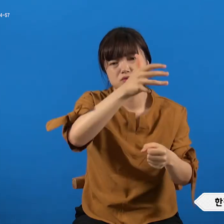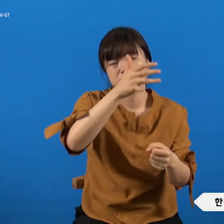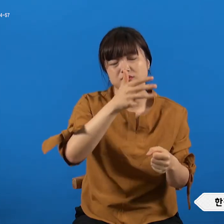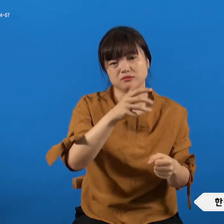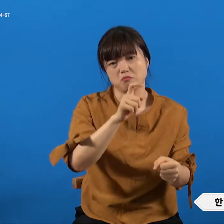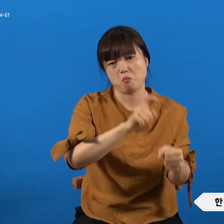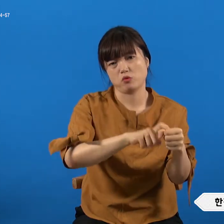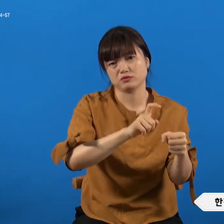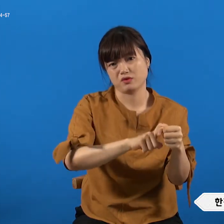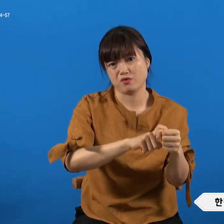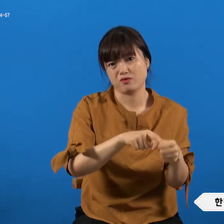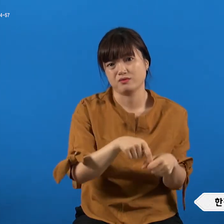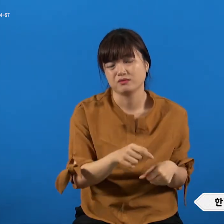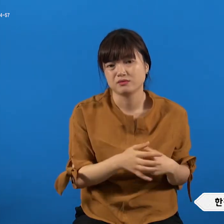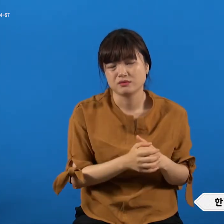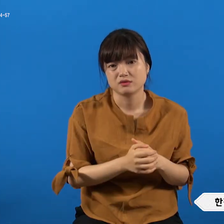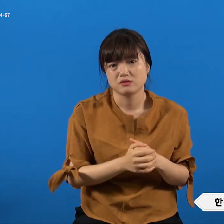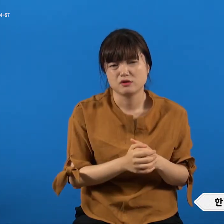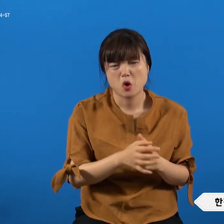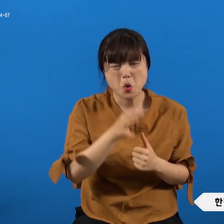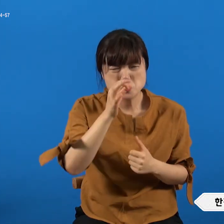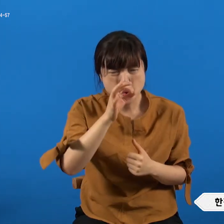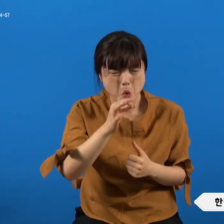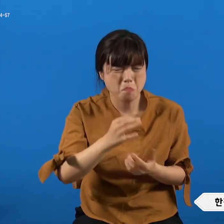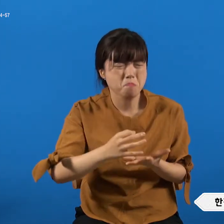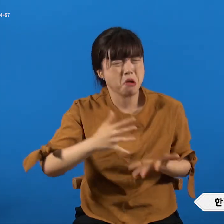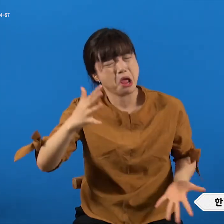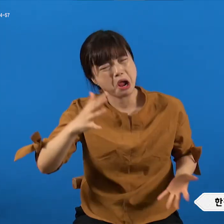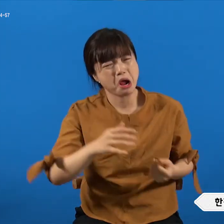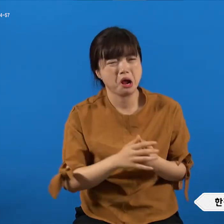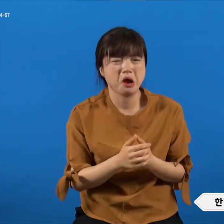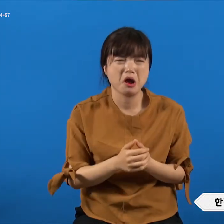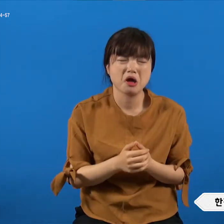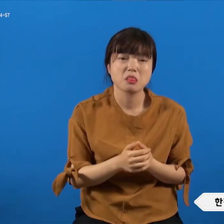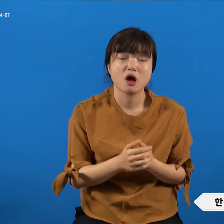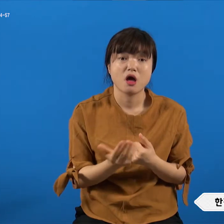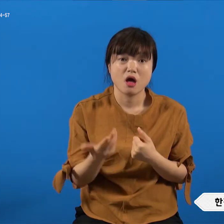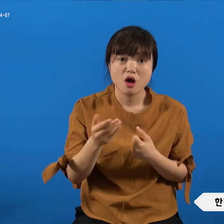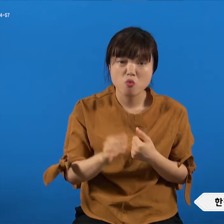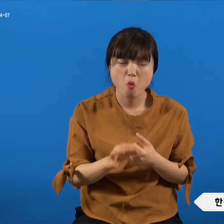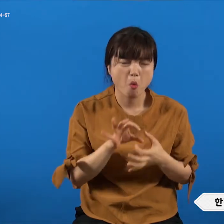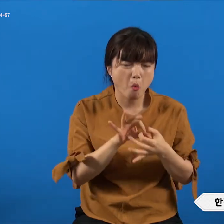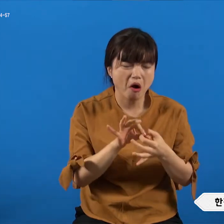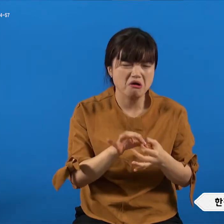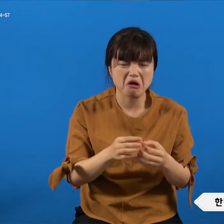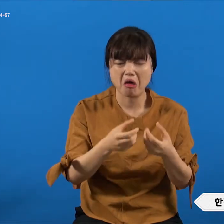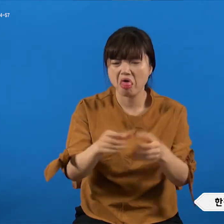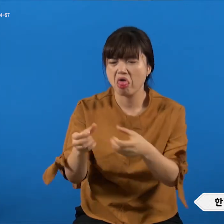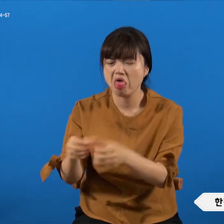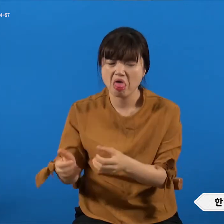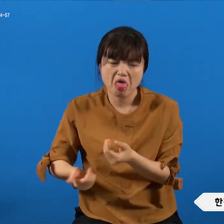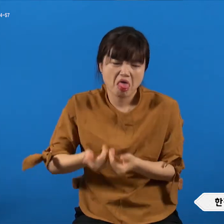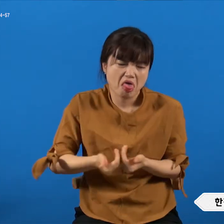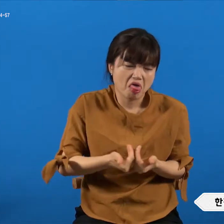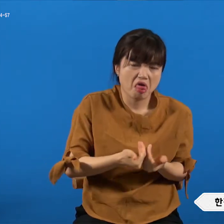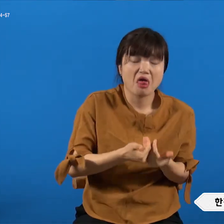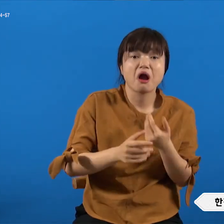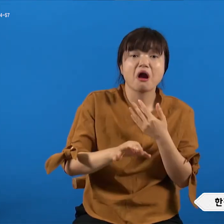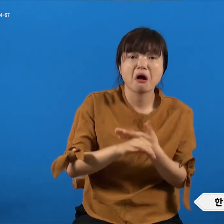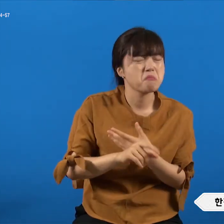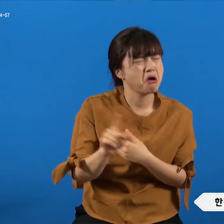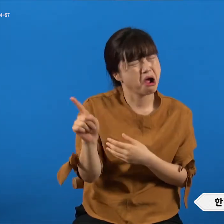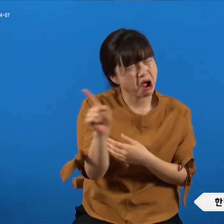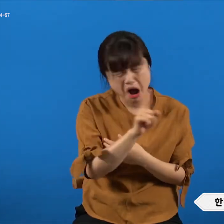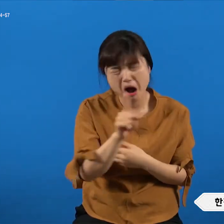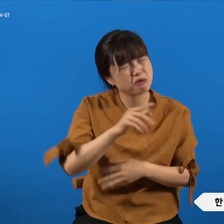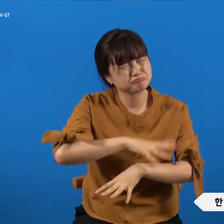때문에 그렇습니다. 물질적으로 아무리 성공해도 관계가 깨어지면 그건 아무것도 아니다.